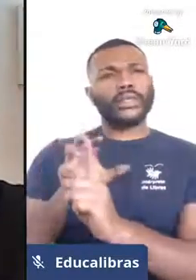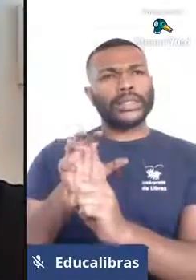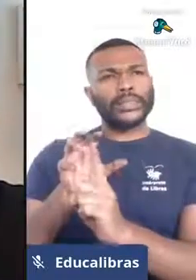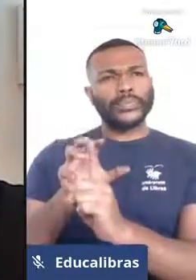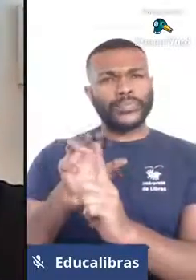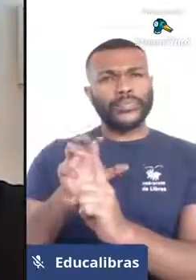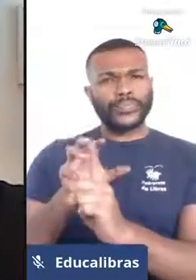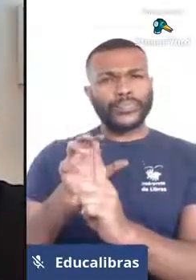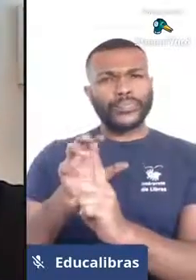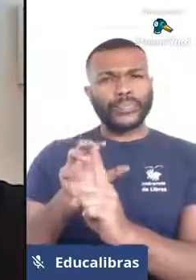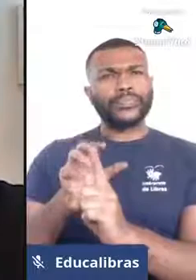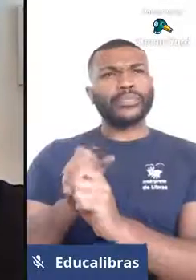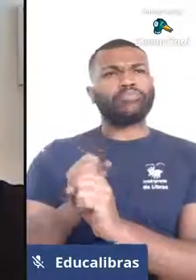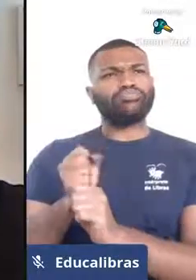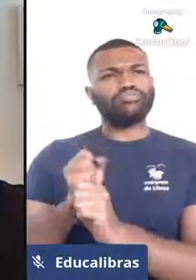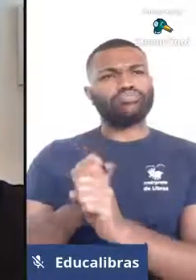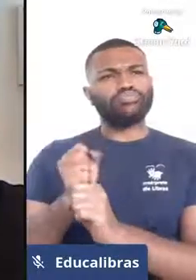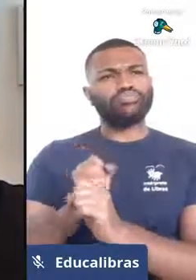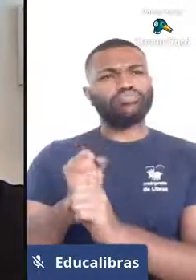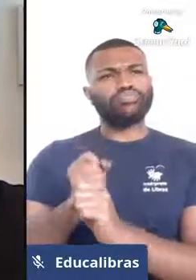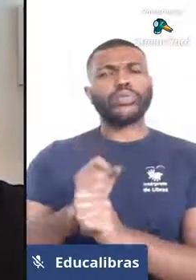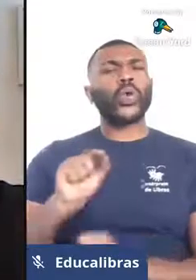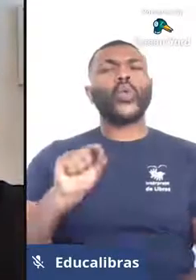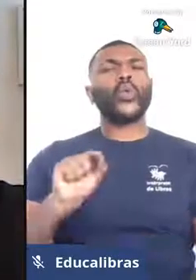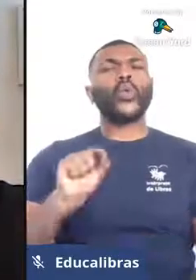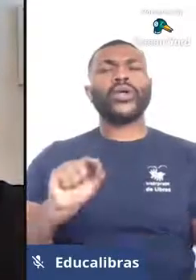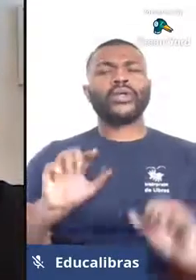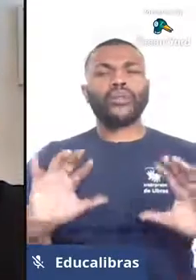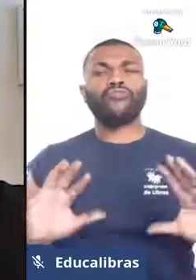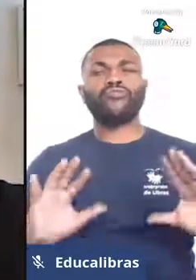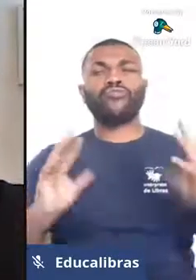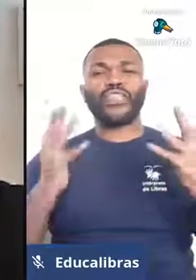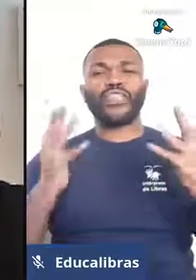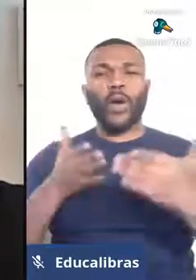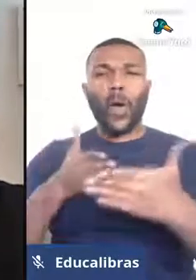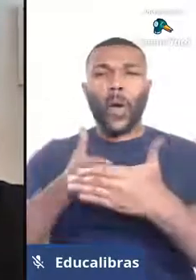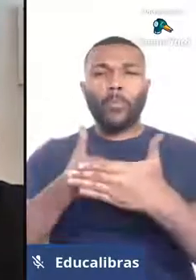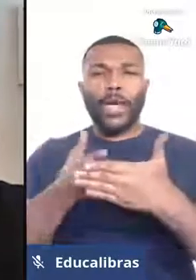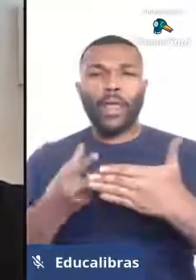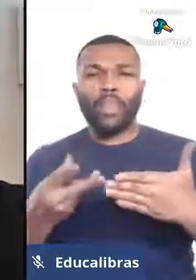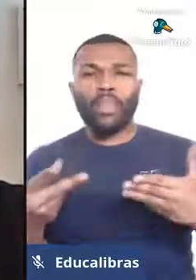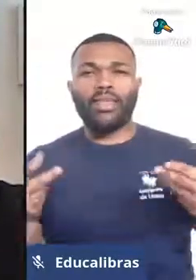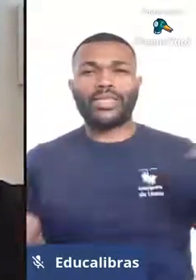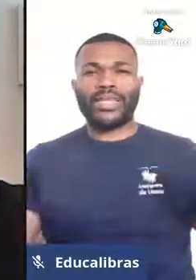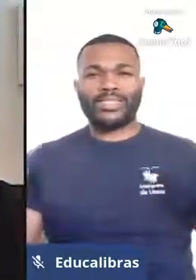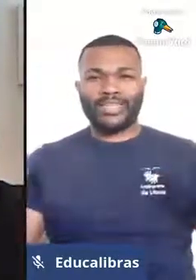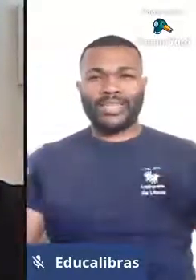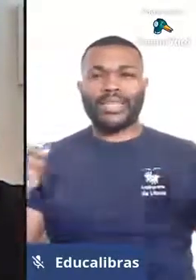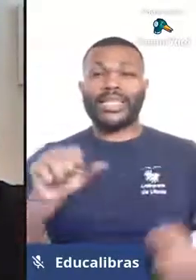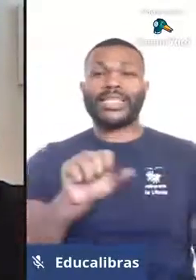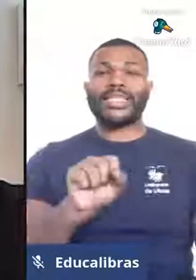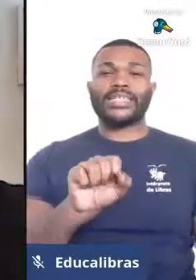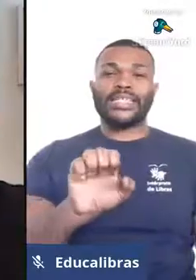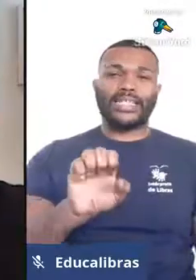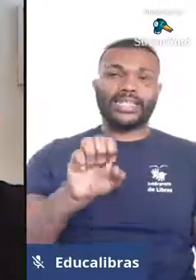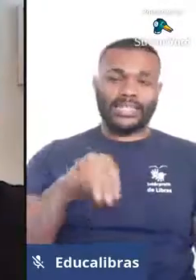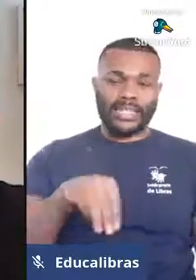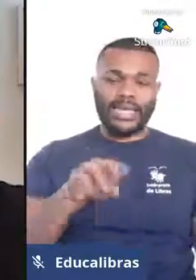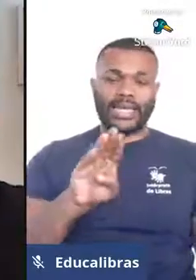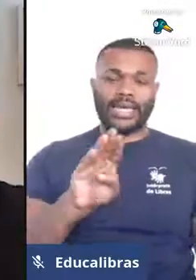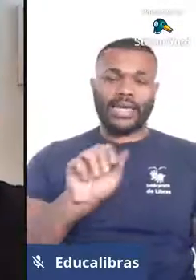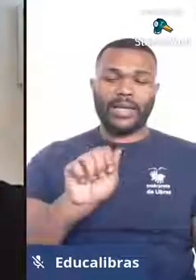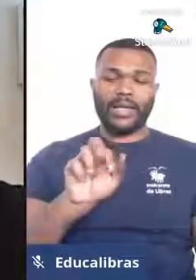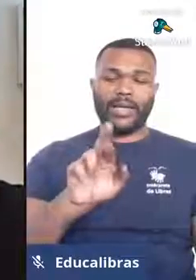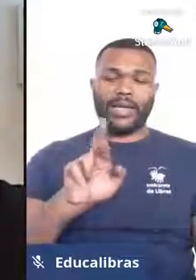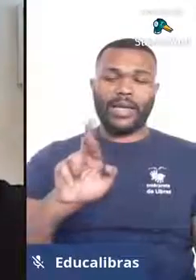depois de anos foi o nosso festival Sem Barreiras, né? Você acompanhou ainda, nós criamos